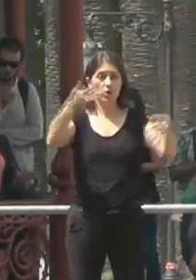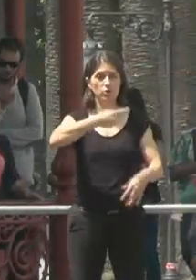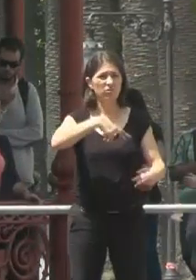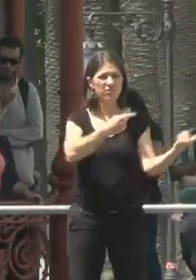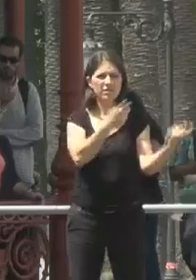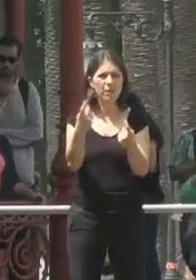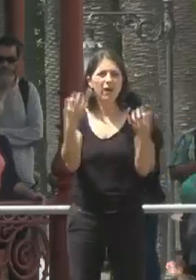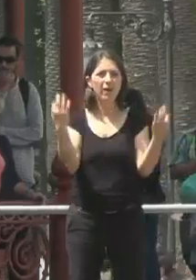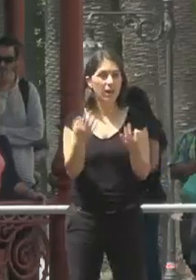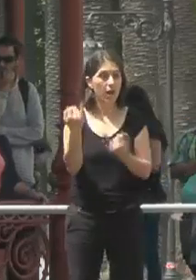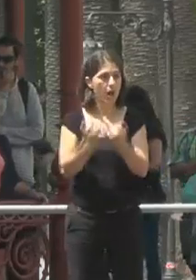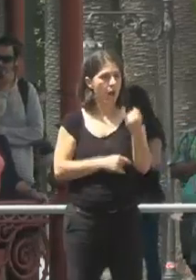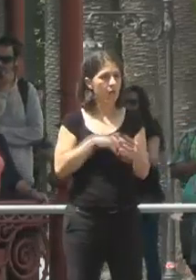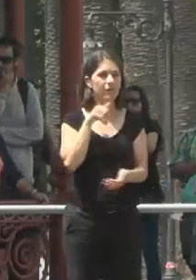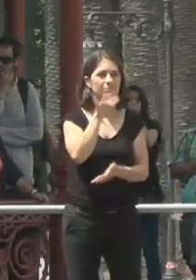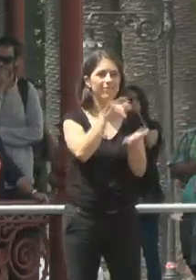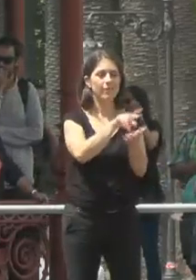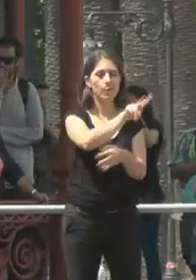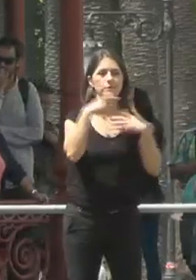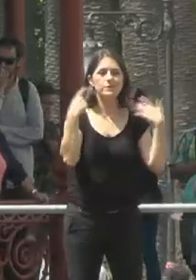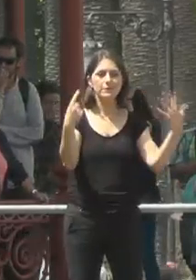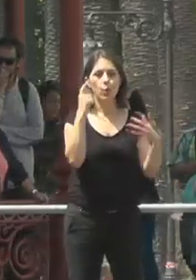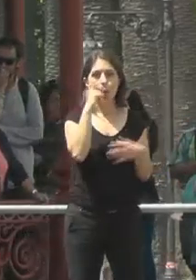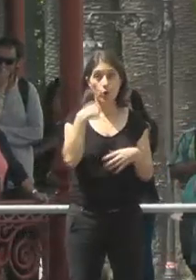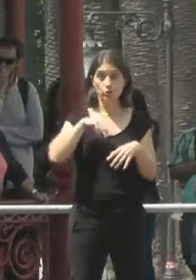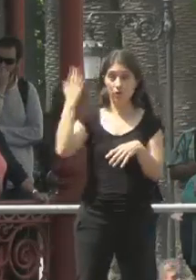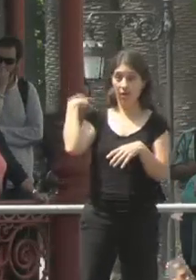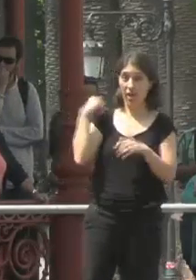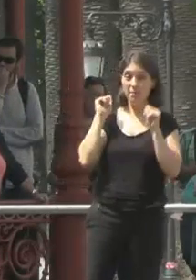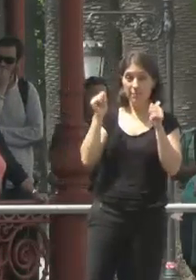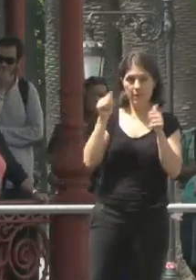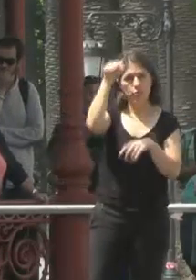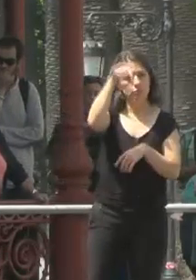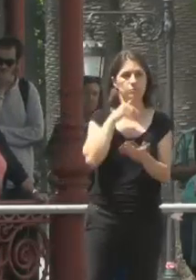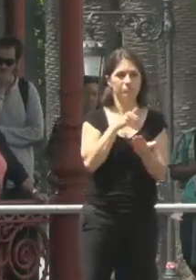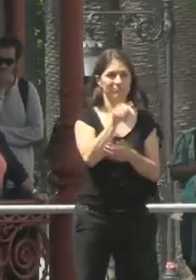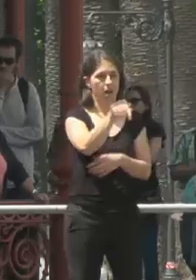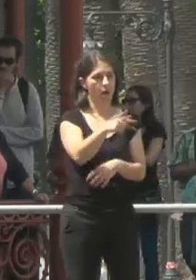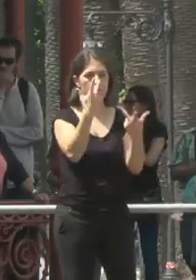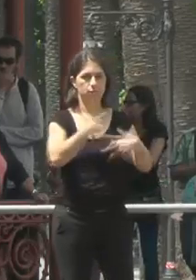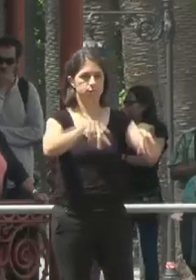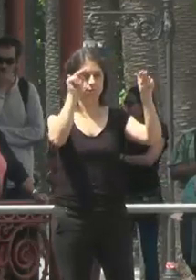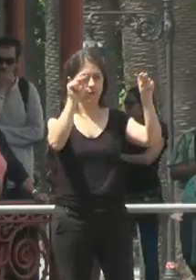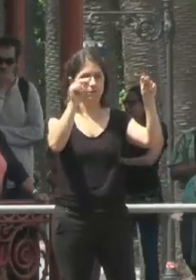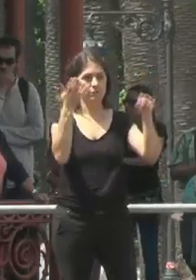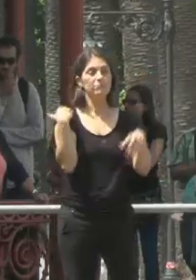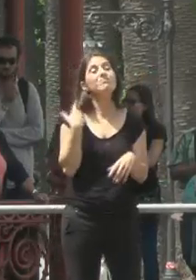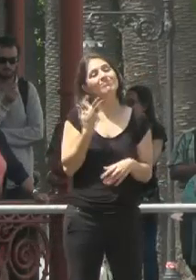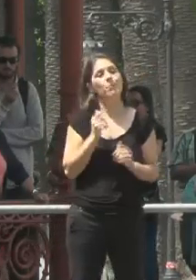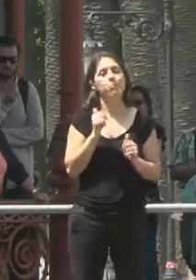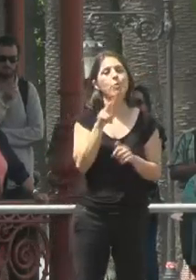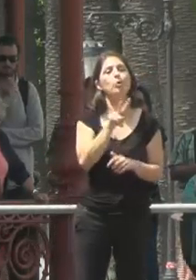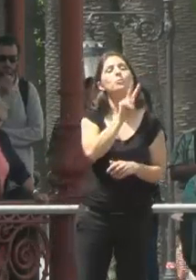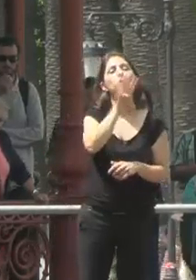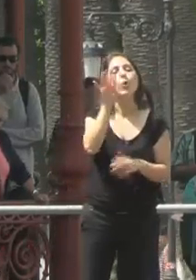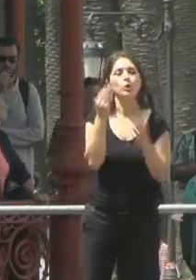Necesitamos rematar el día 26 de junio, lo que empezamos el 24 de mayo. Y para eso tenemos que ser